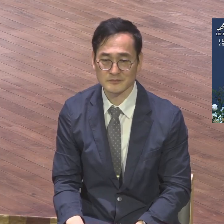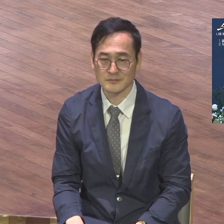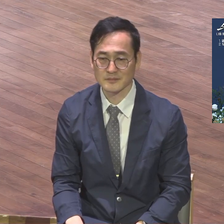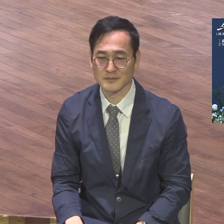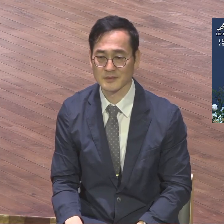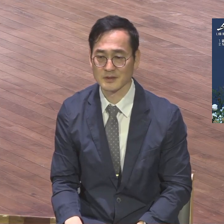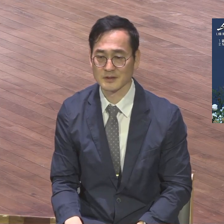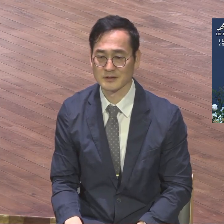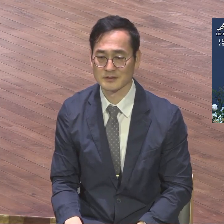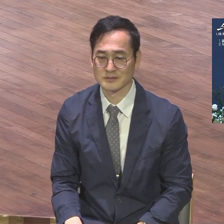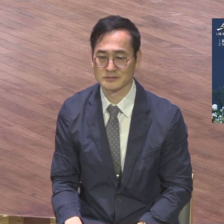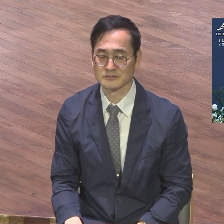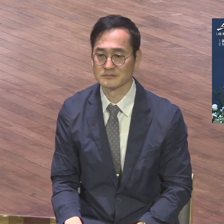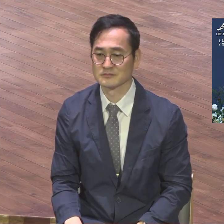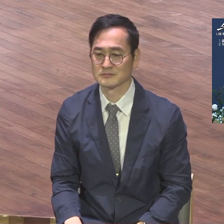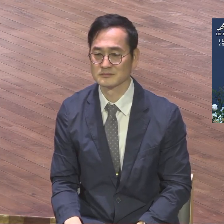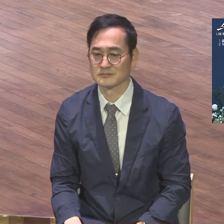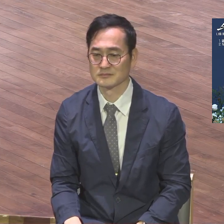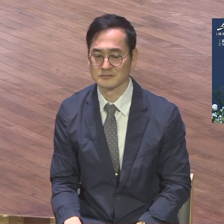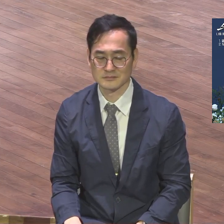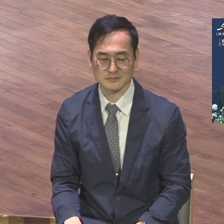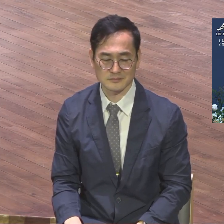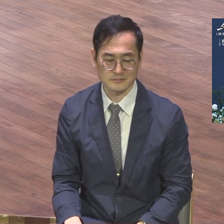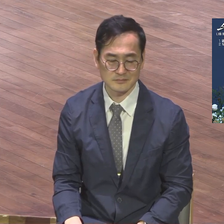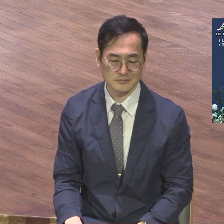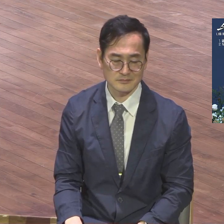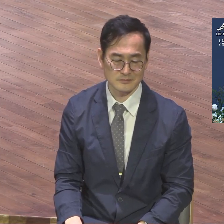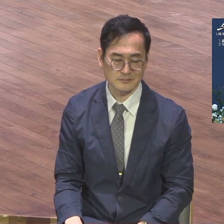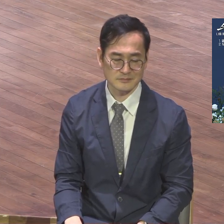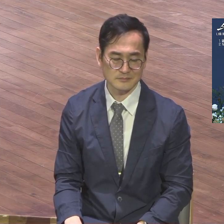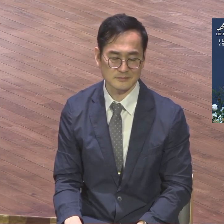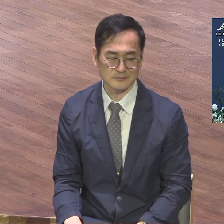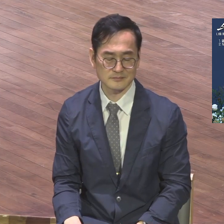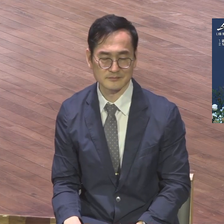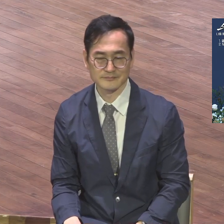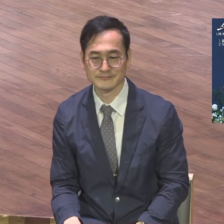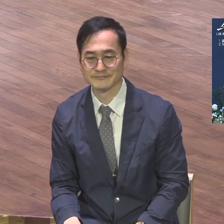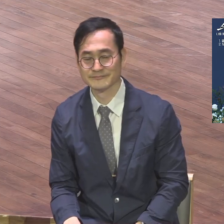옆구리에 창을 찔러서 피를 쏟아내는